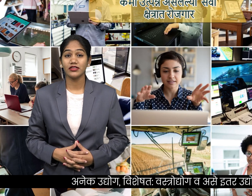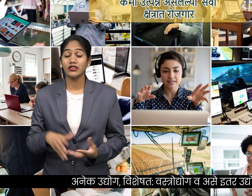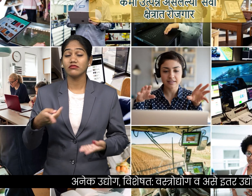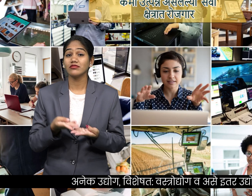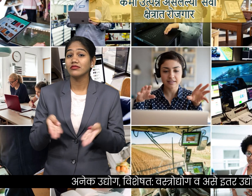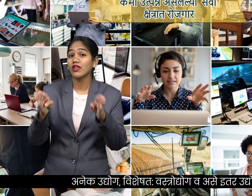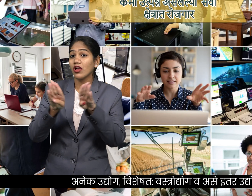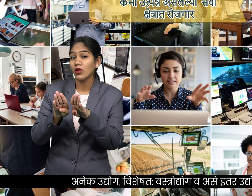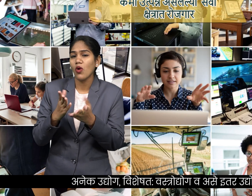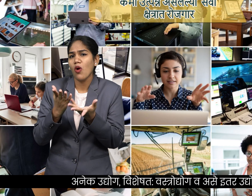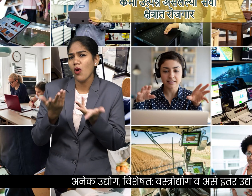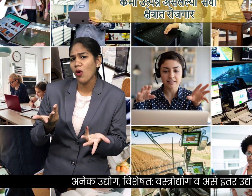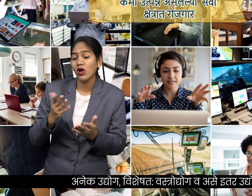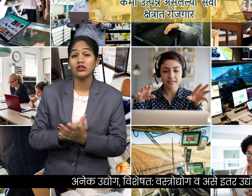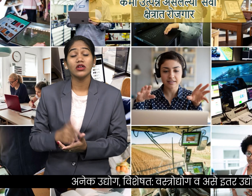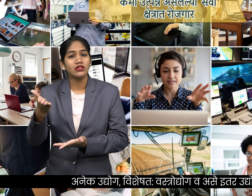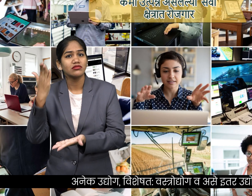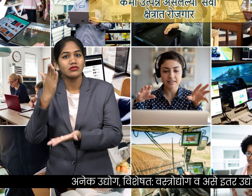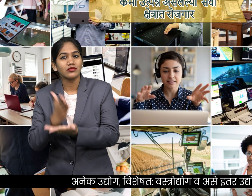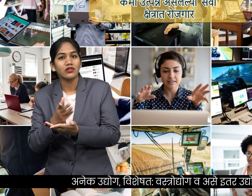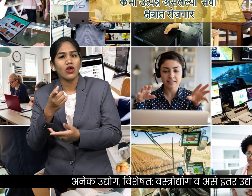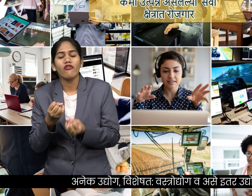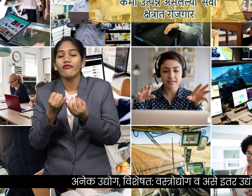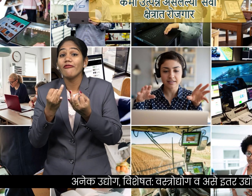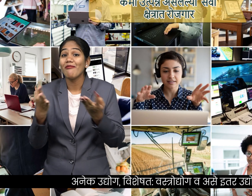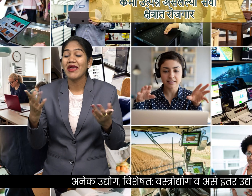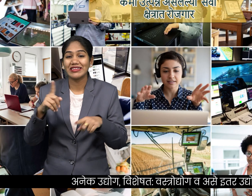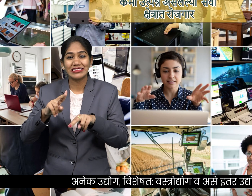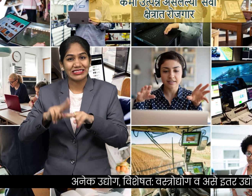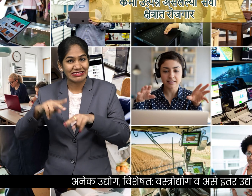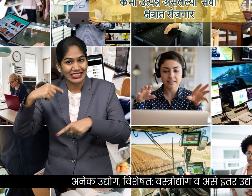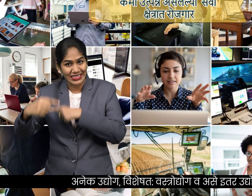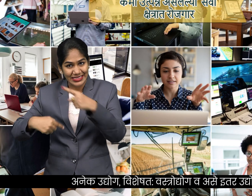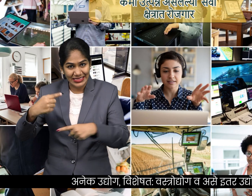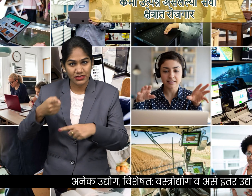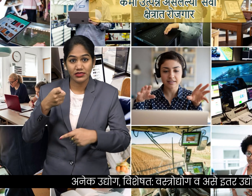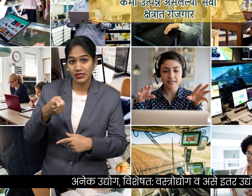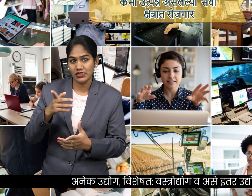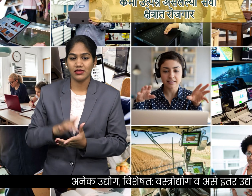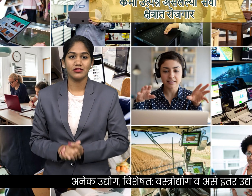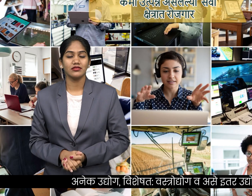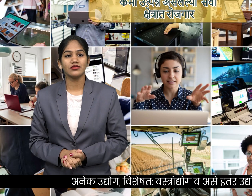अनेक उद्योग, विशेषतः वस्त्रोद्योग व असे इतर उद्योग बंद